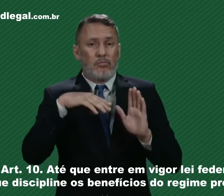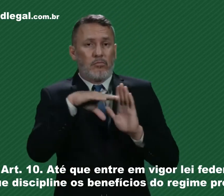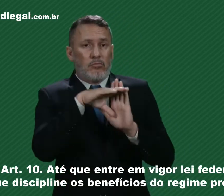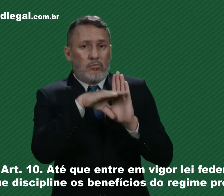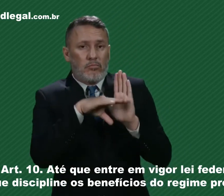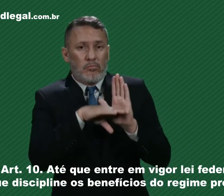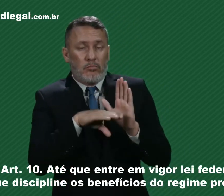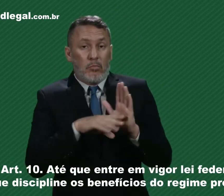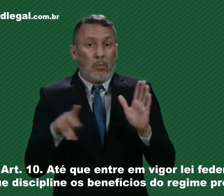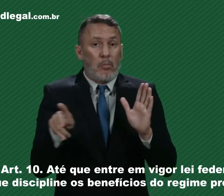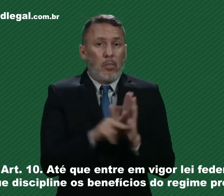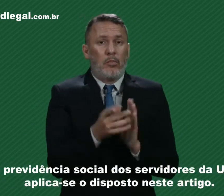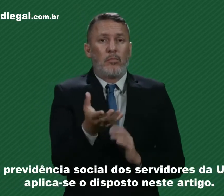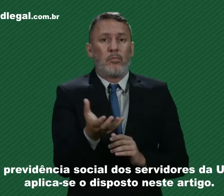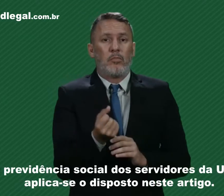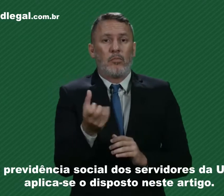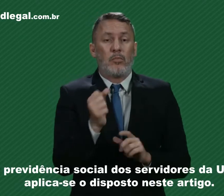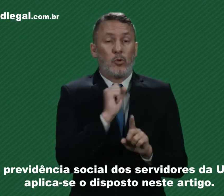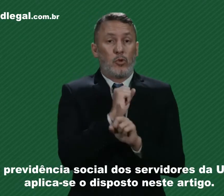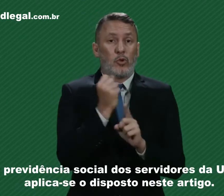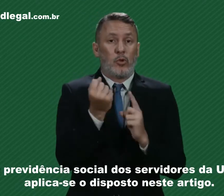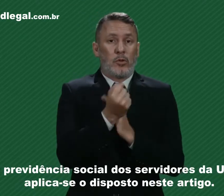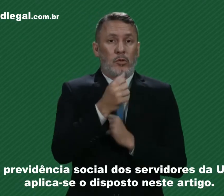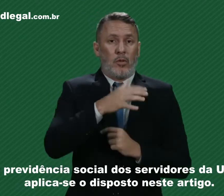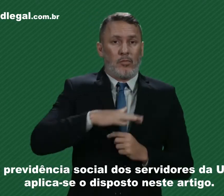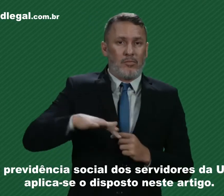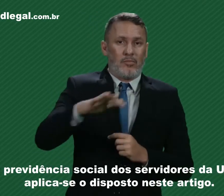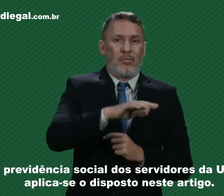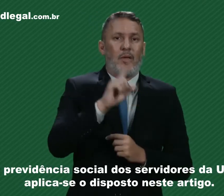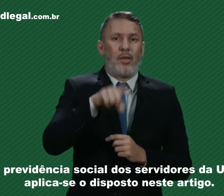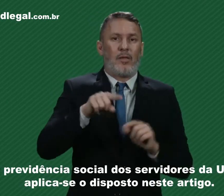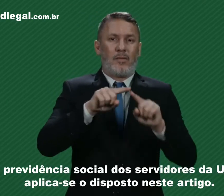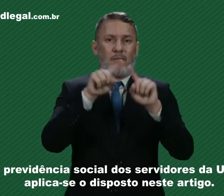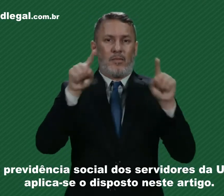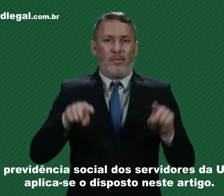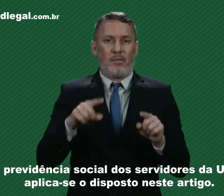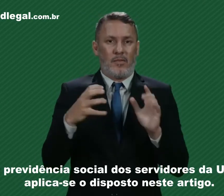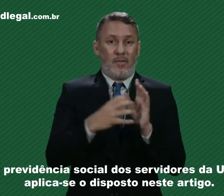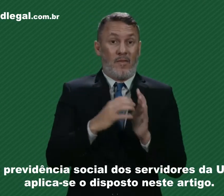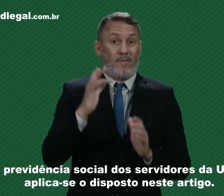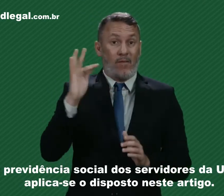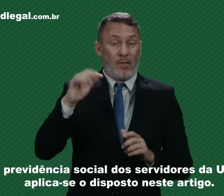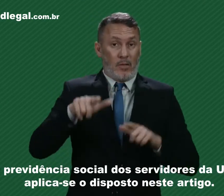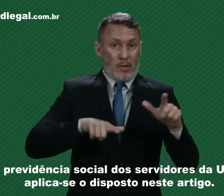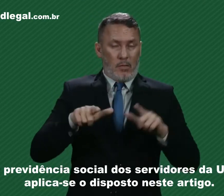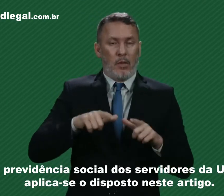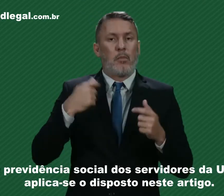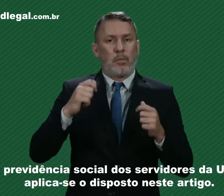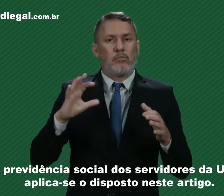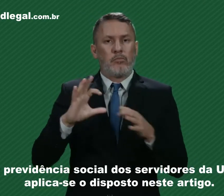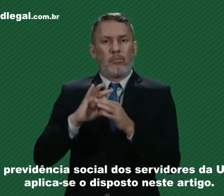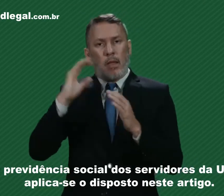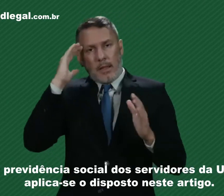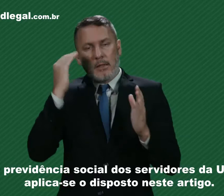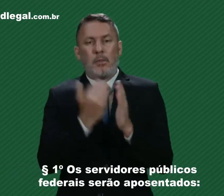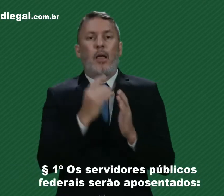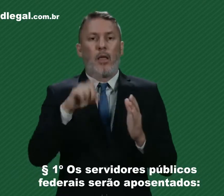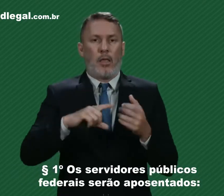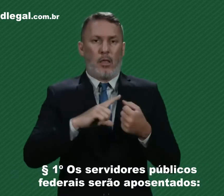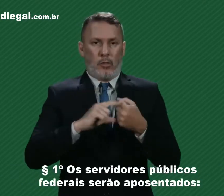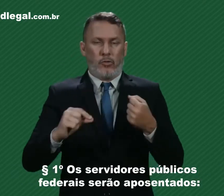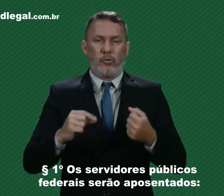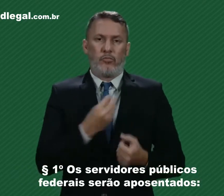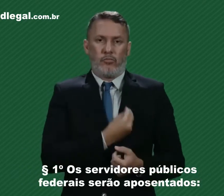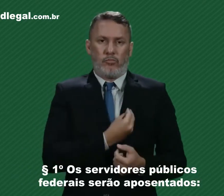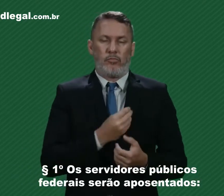os benefícios do regime próprio de previdência social dos servidores da União, aplica-se o disposto neste artigo.